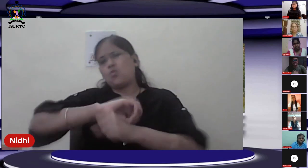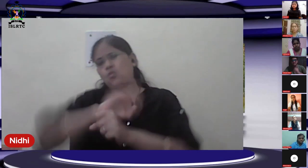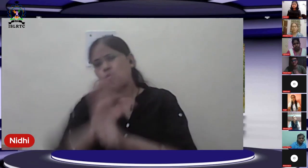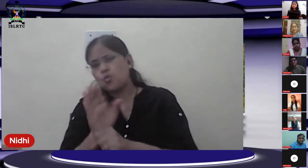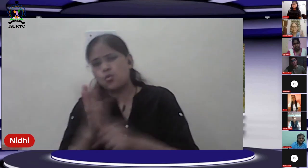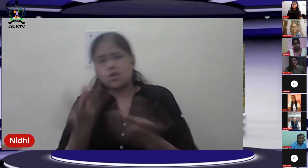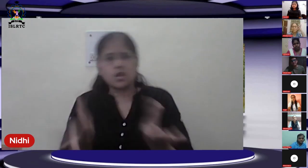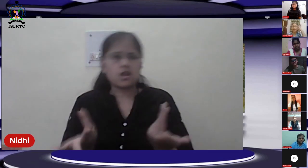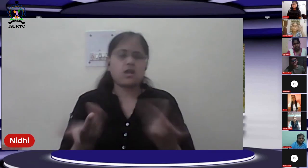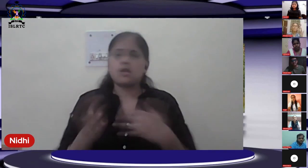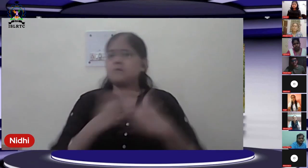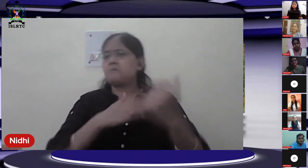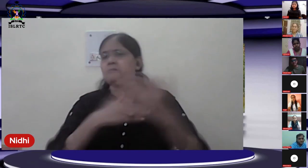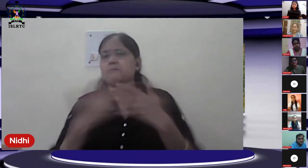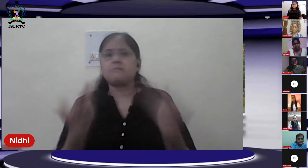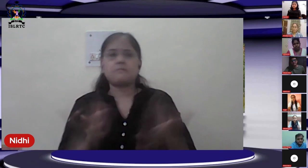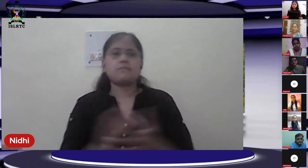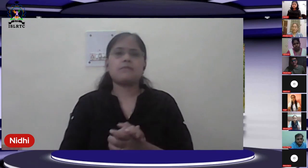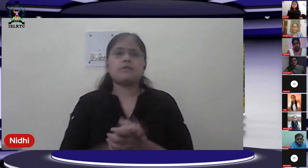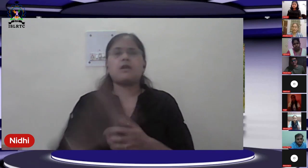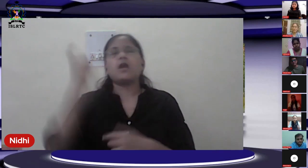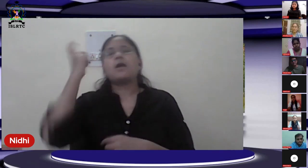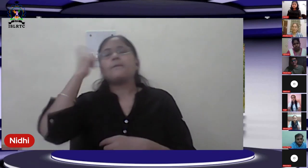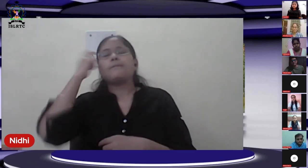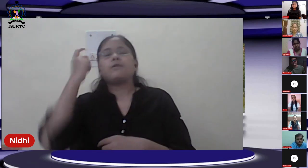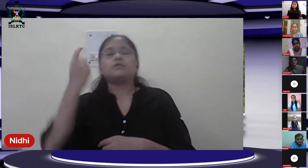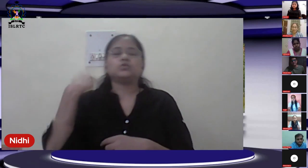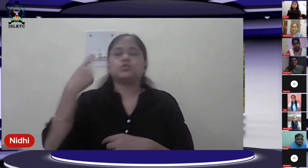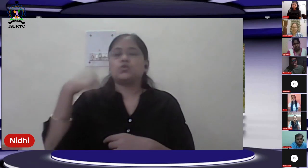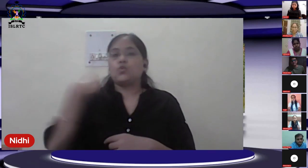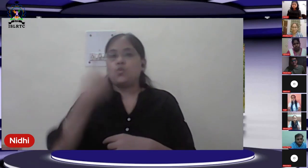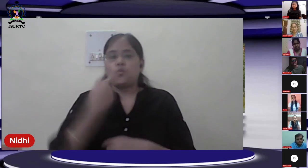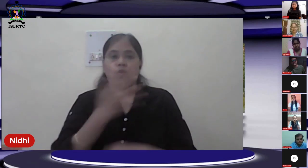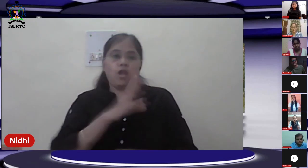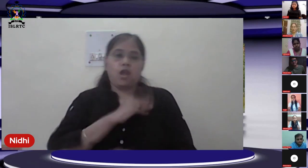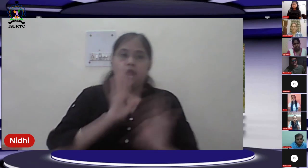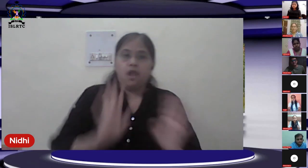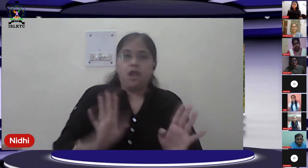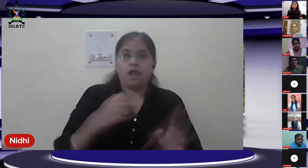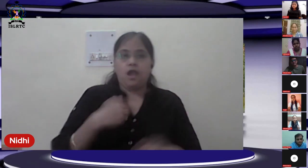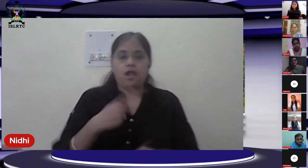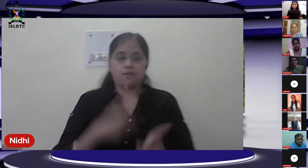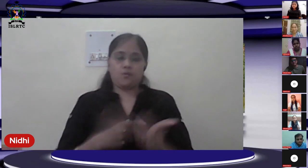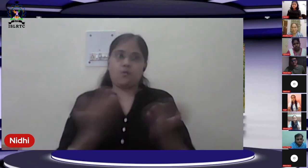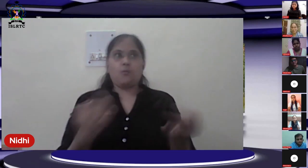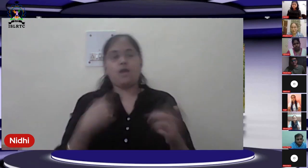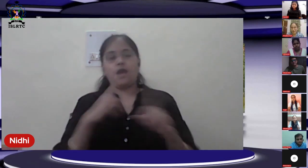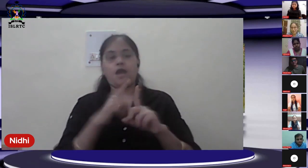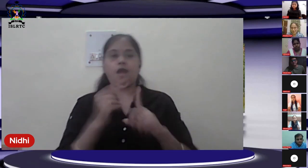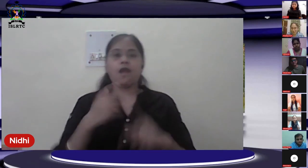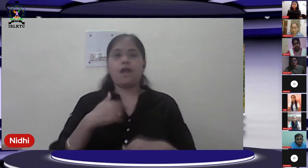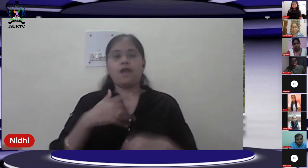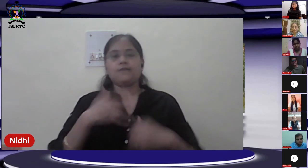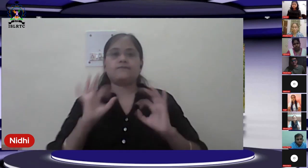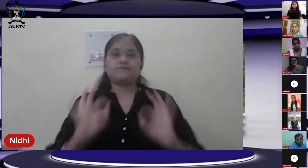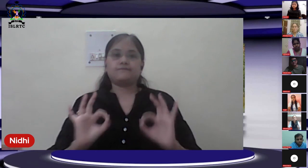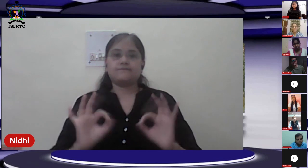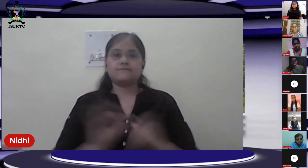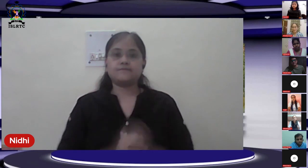तो कहीं ना कहीं एक मन में फेयर था, लोगों को डर था कि हम योगा करेंगे तो शायद ठीक रहेंगे, है ना। जैसे अभी भी लोग अभी हमारे